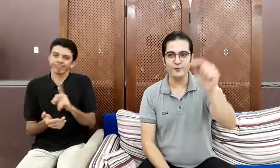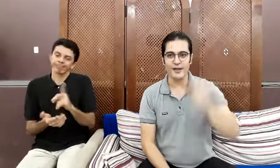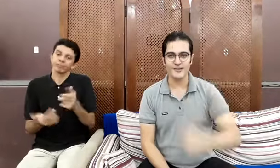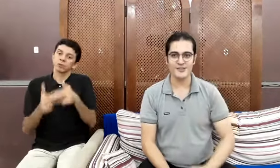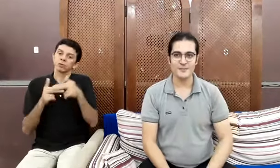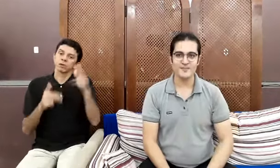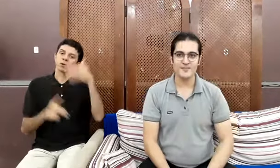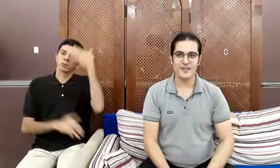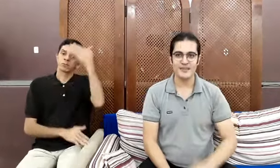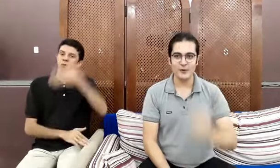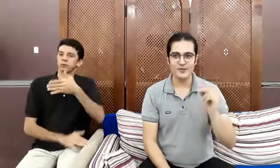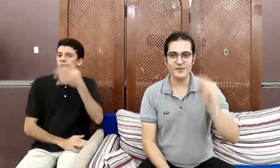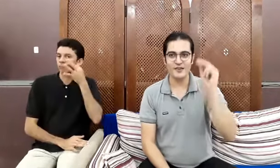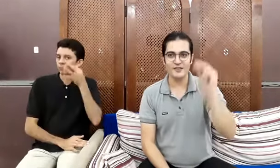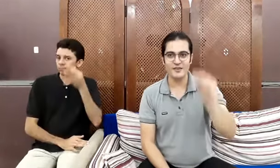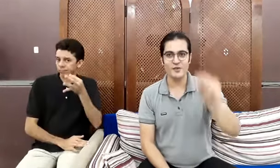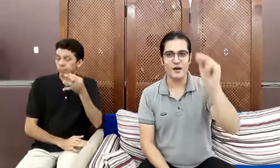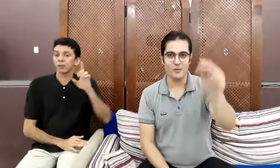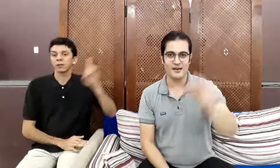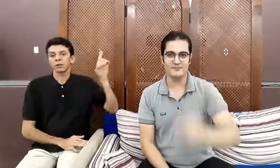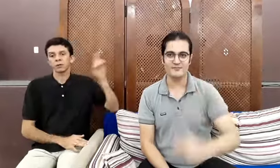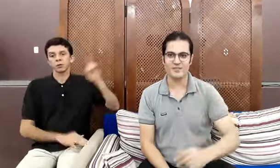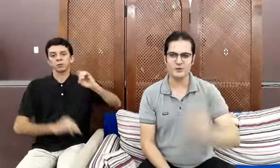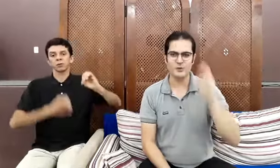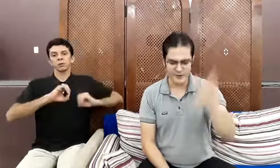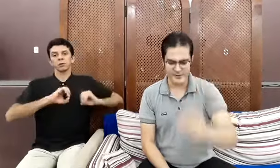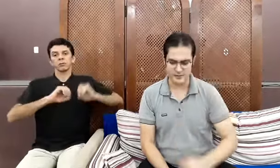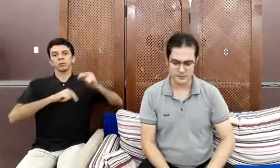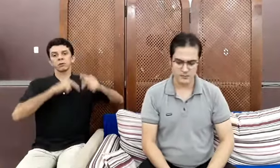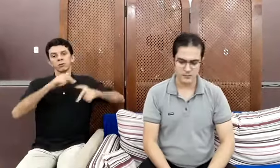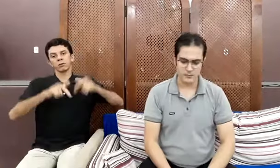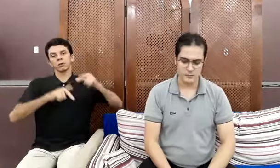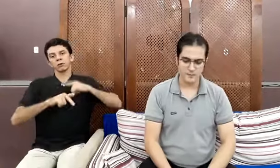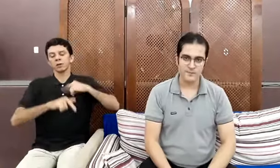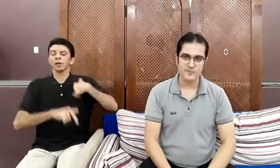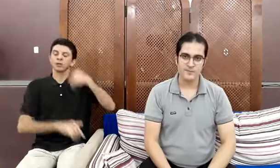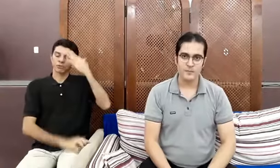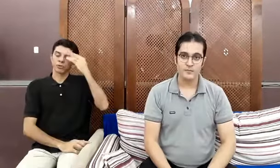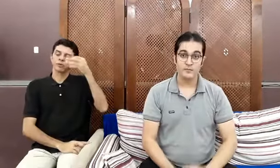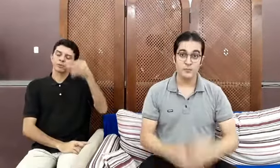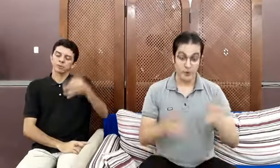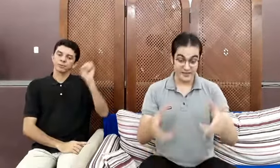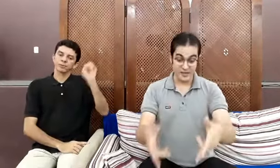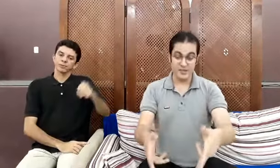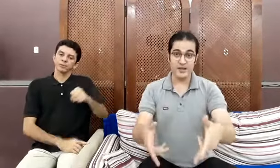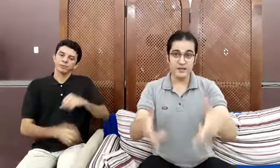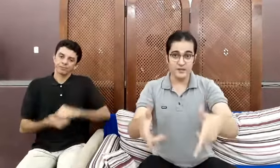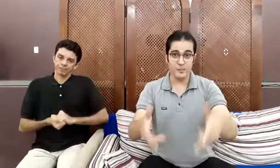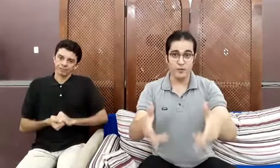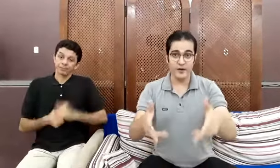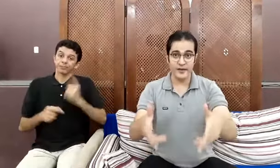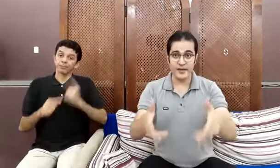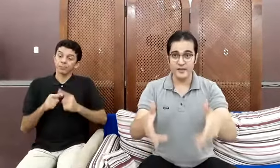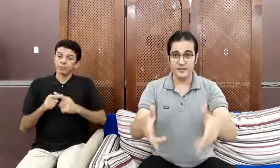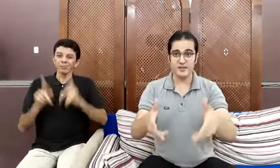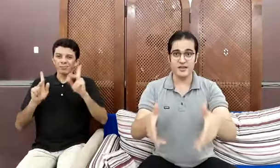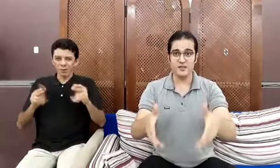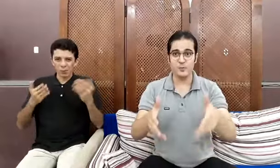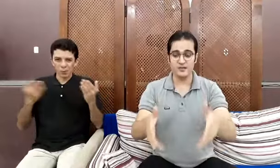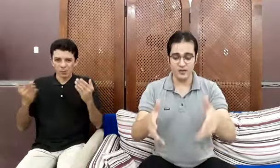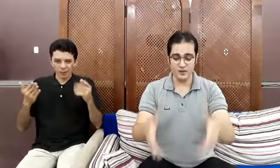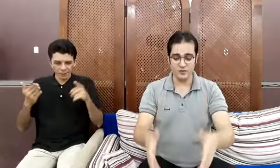é um teste. Deus está fazendo uma obra, isso eu tenho convicção. Porque a tristeza desse povo aqui,